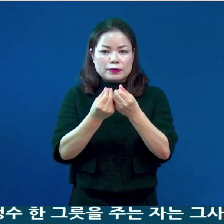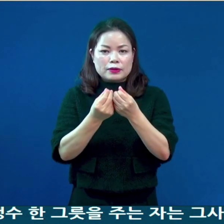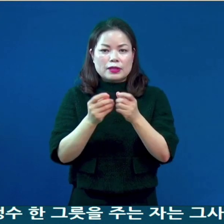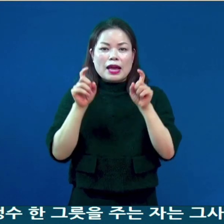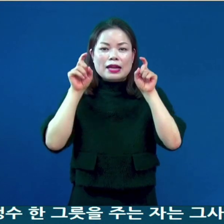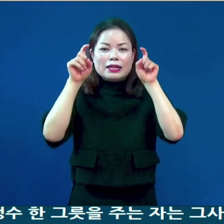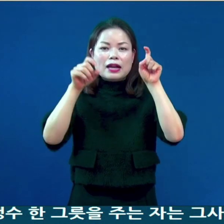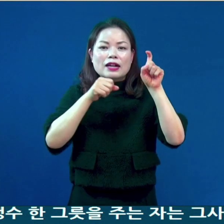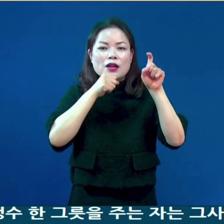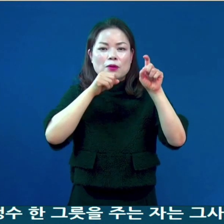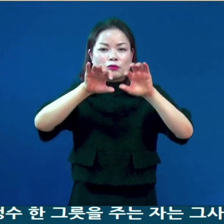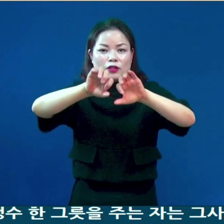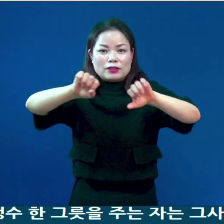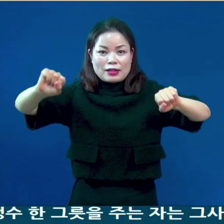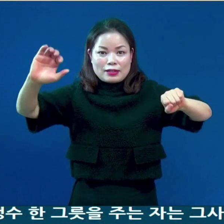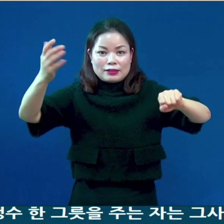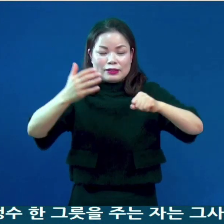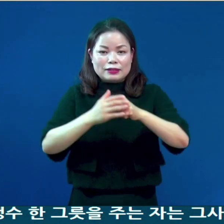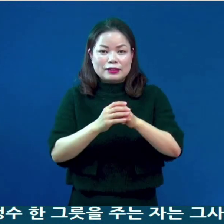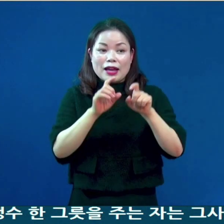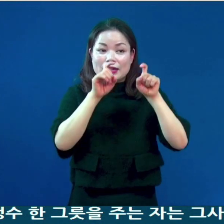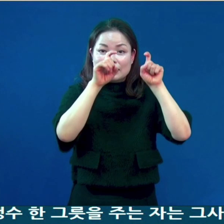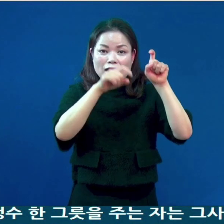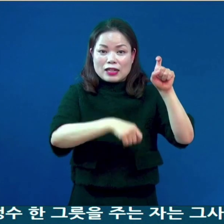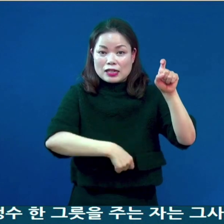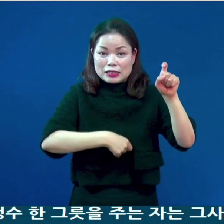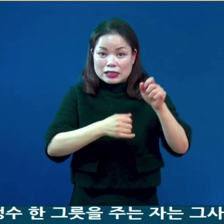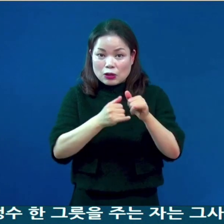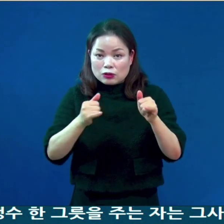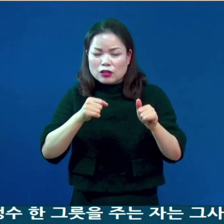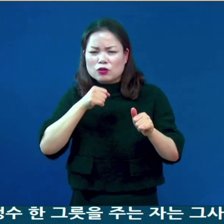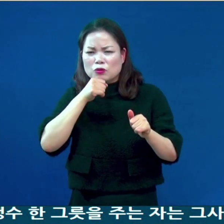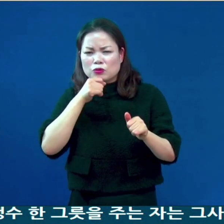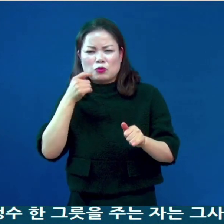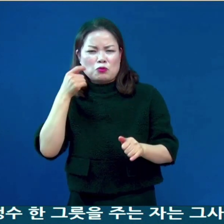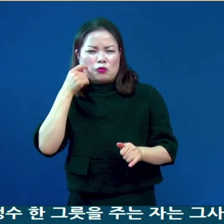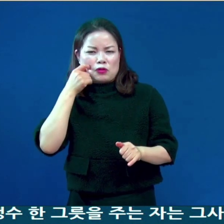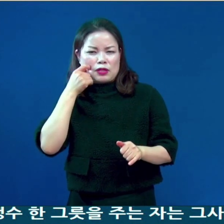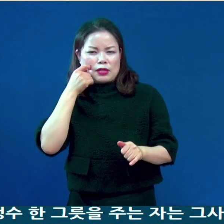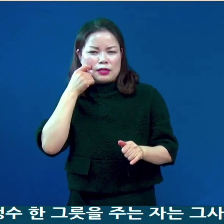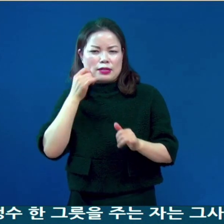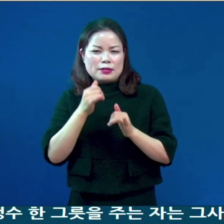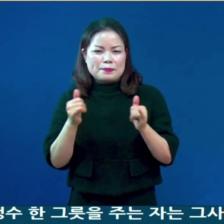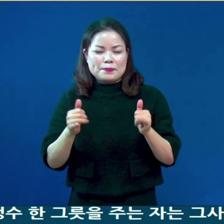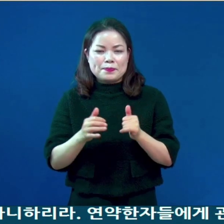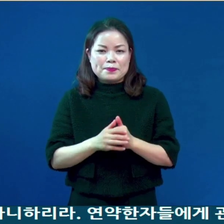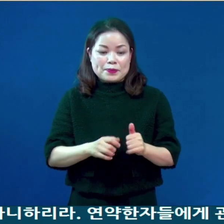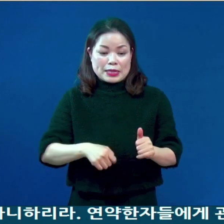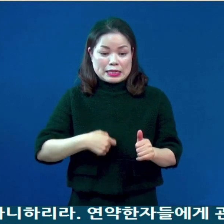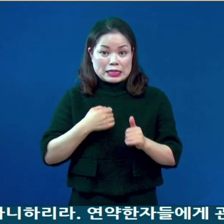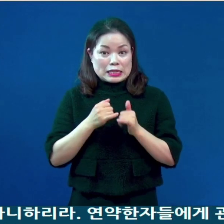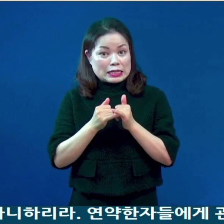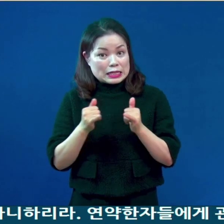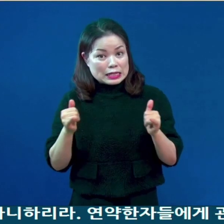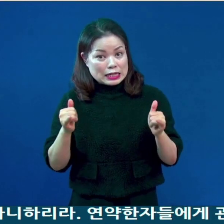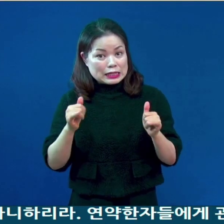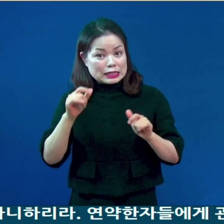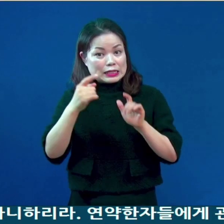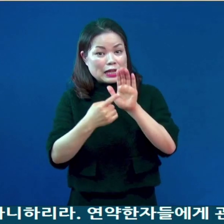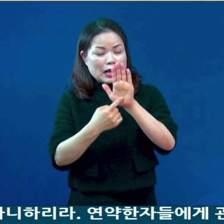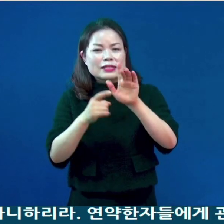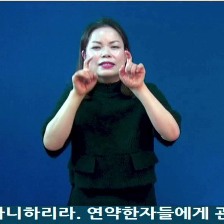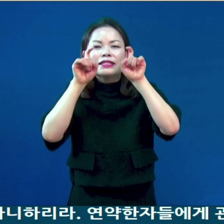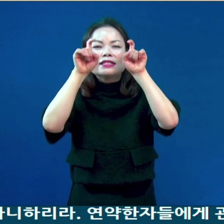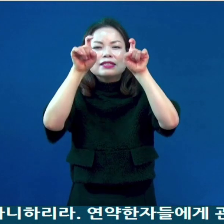염소가 갈라져요. 상징입니다. 양은 의로운 사람이고요, 염소는 그렇지 못한 사람들입니다. 의로운 사람을